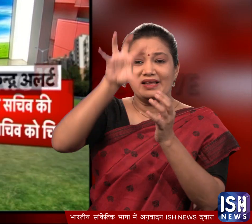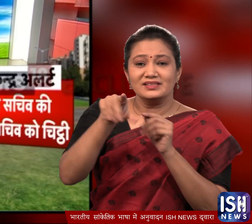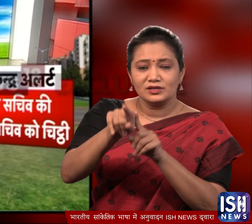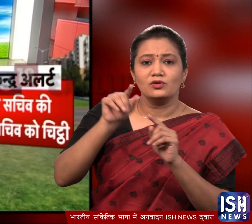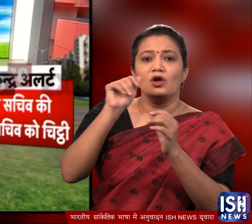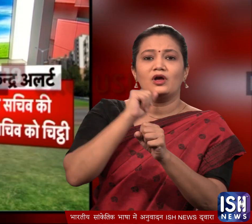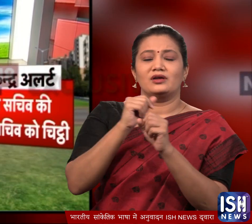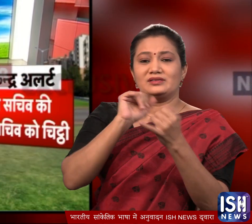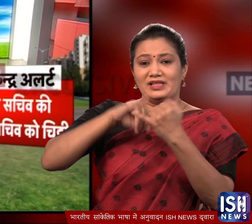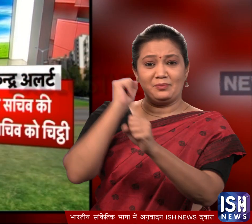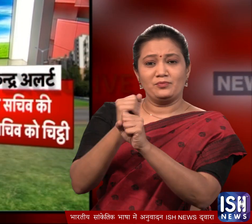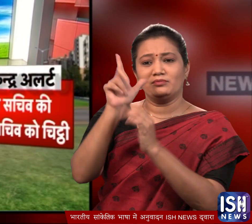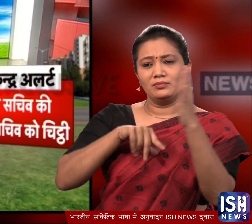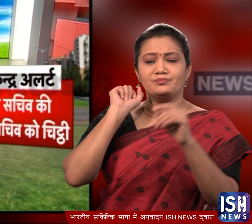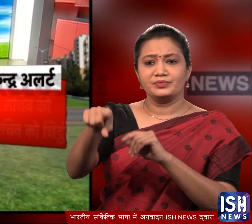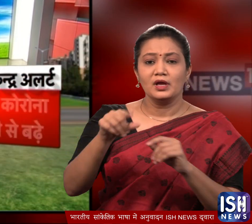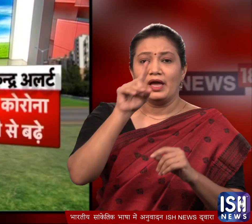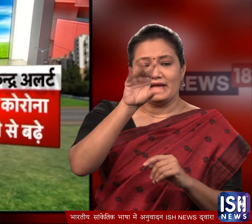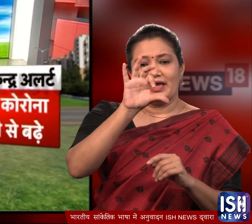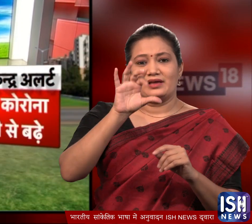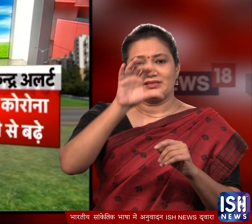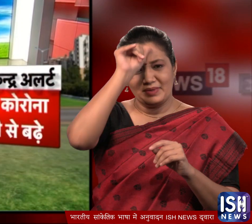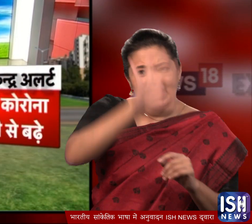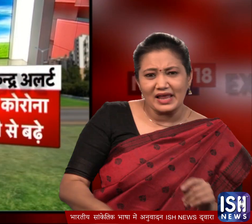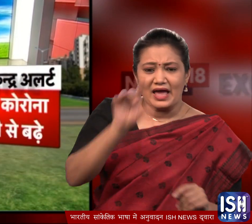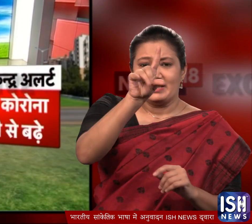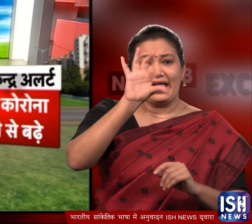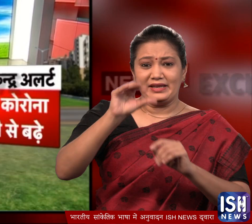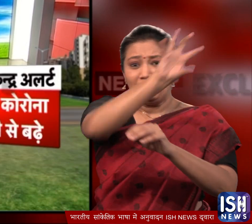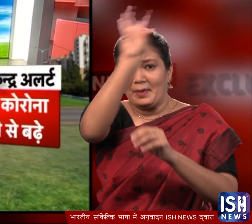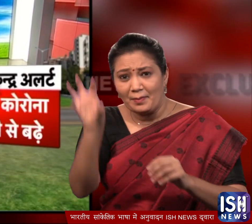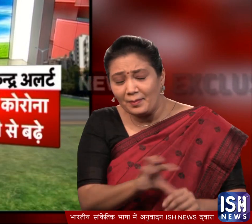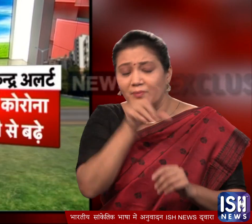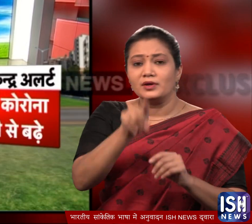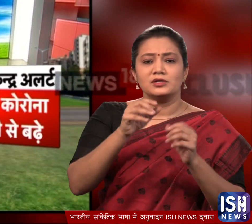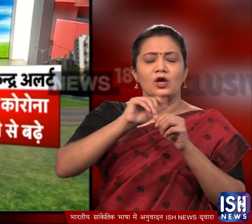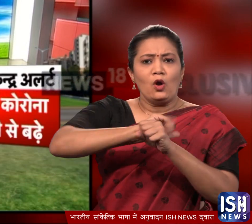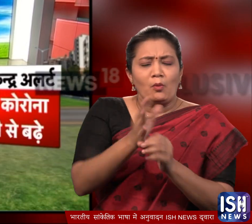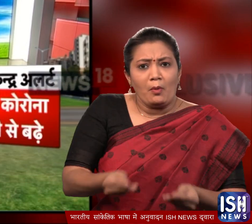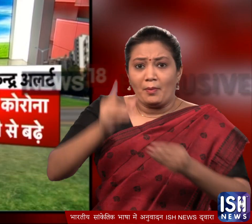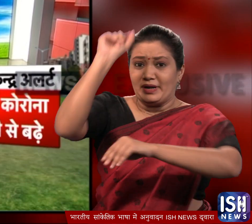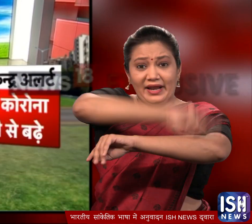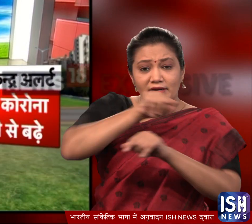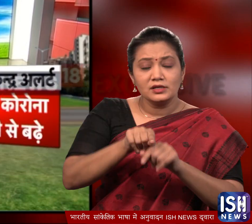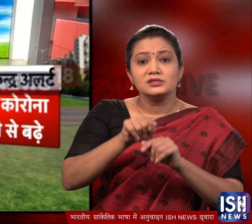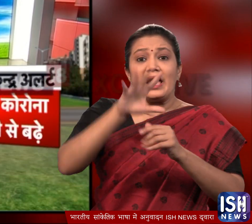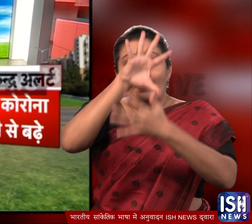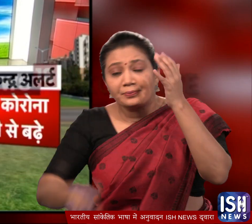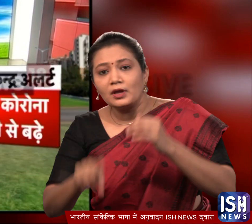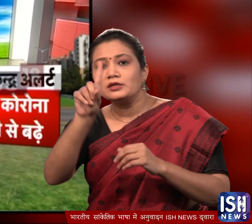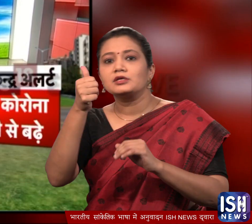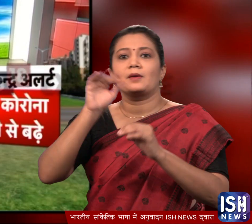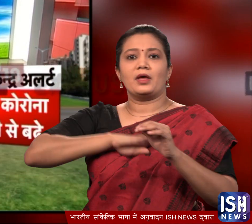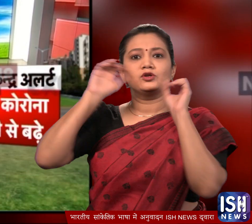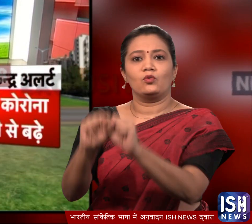सचिव सीताराम कुंते को चिट्ठी लिखी, क्योंकि देश में 19 ऐसे जिले हैं जहां पिछले 10 दिनों में कोरोना मरीज तेजी से बढ़े हैं। इनमें 16